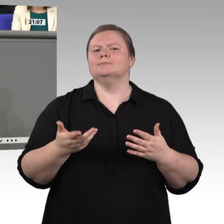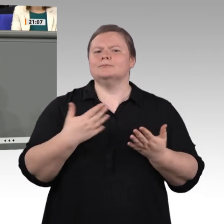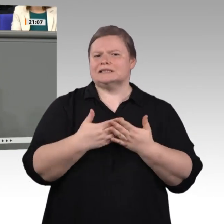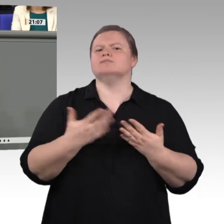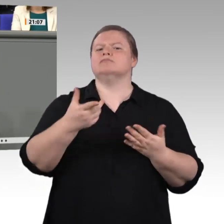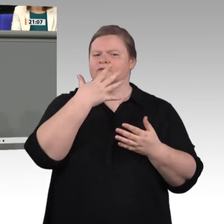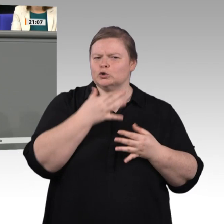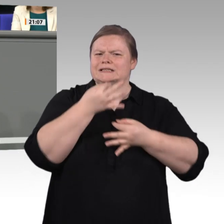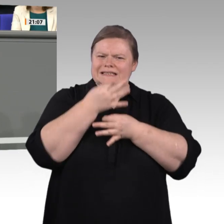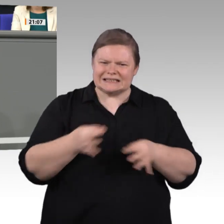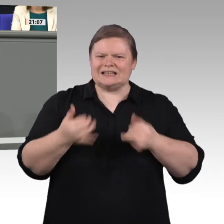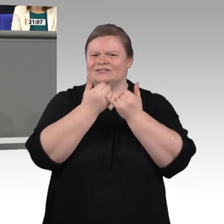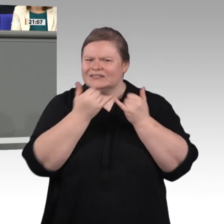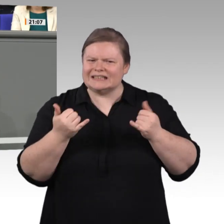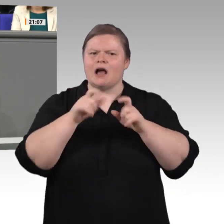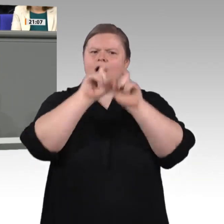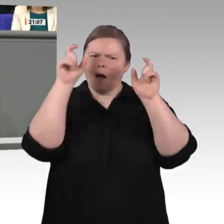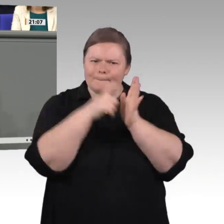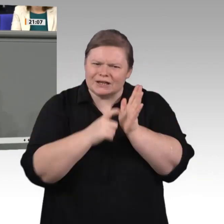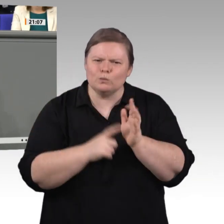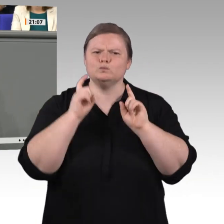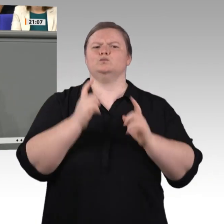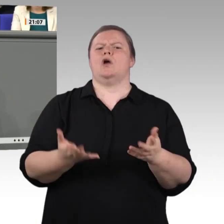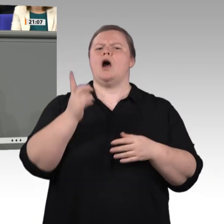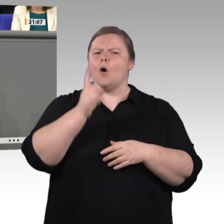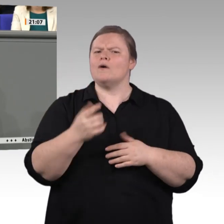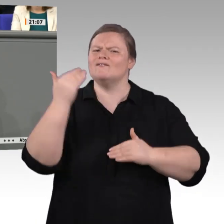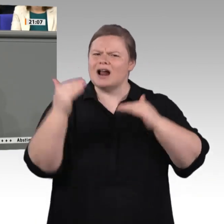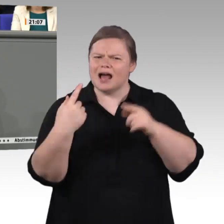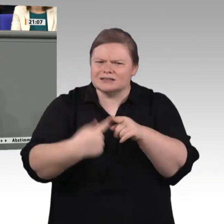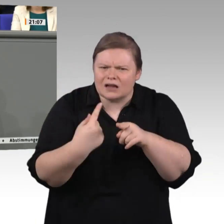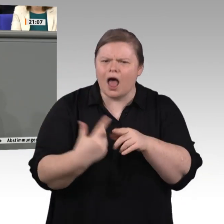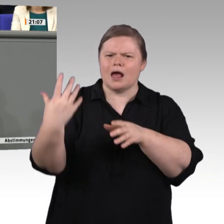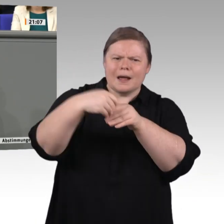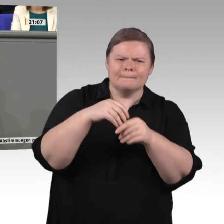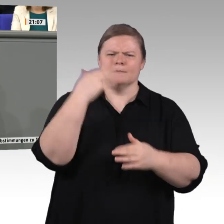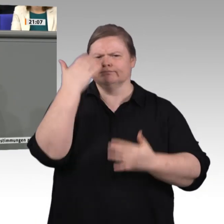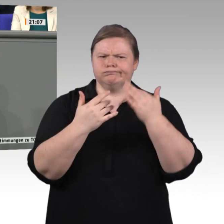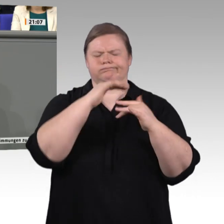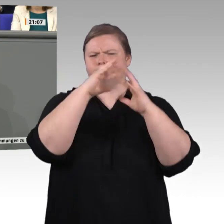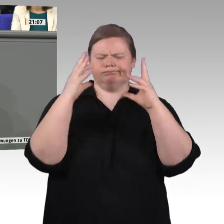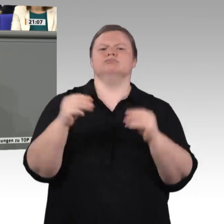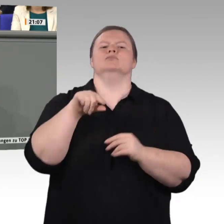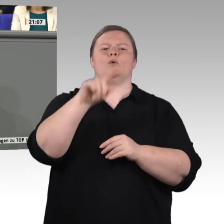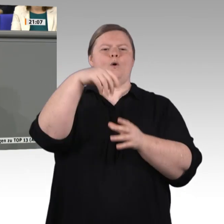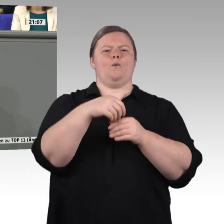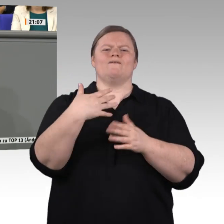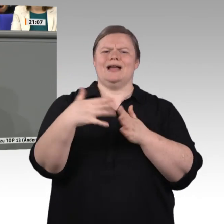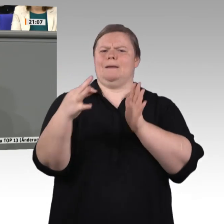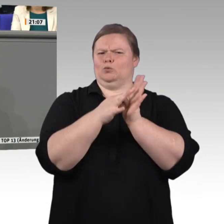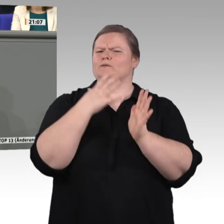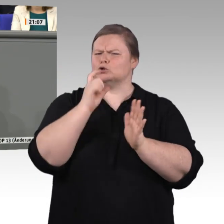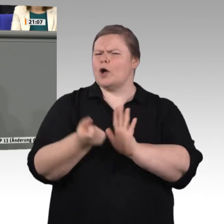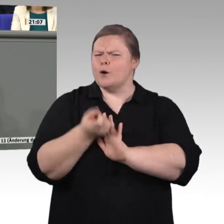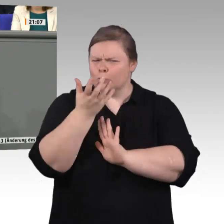Ergänzungen in § 45 Satz 3 SGB 12. auch als eine Folge Änderungen zum